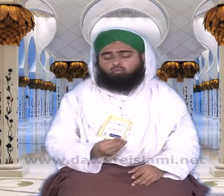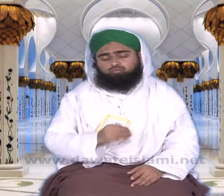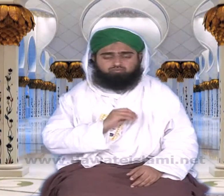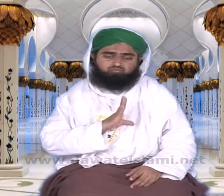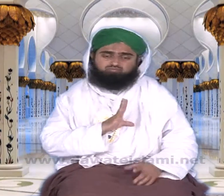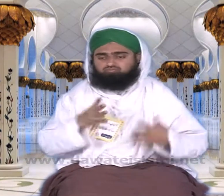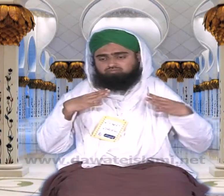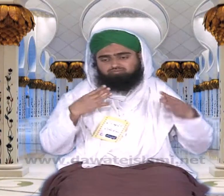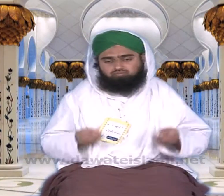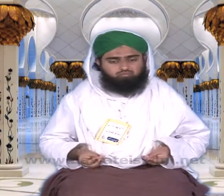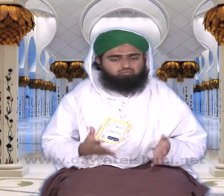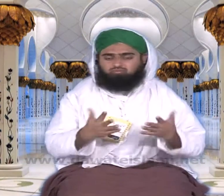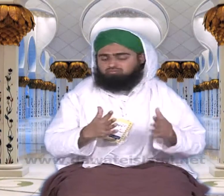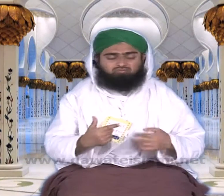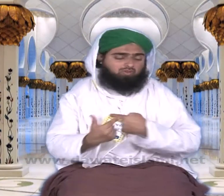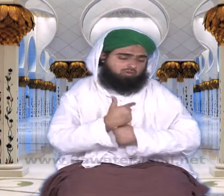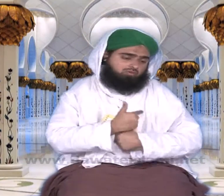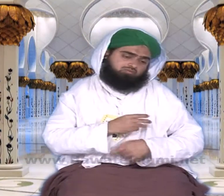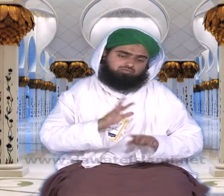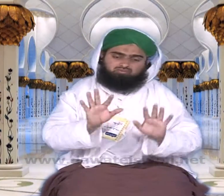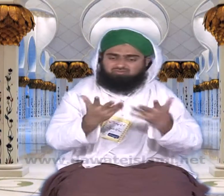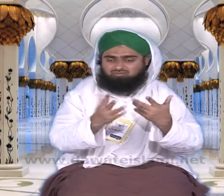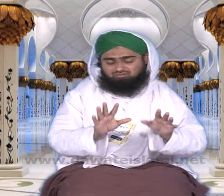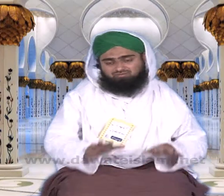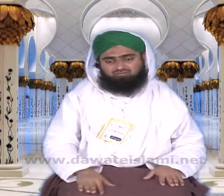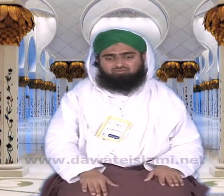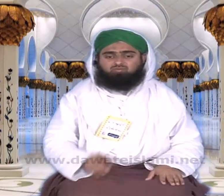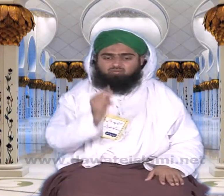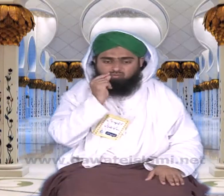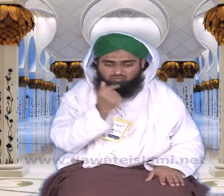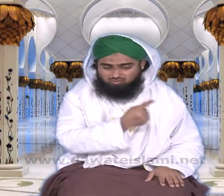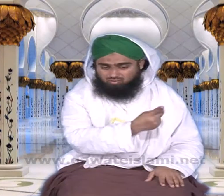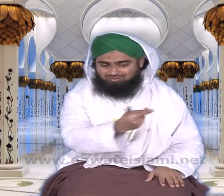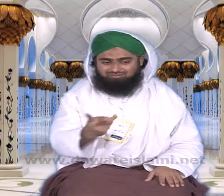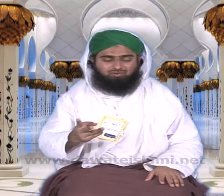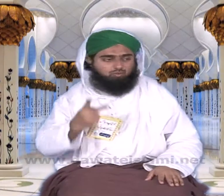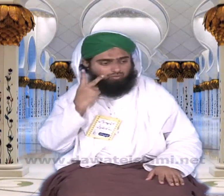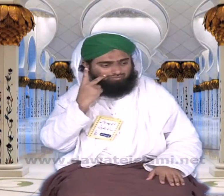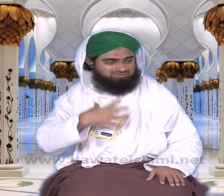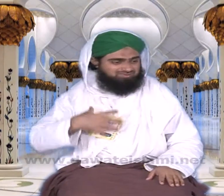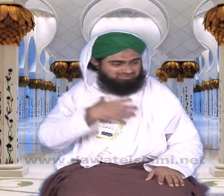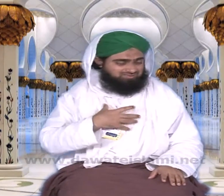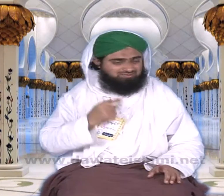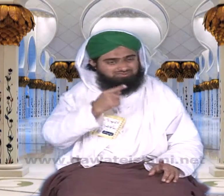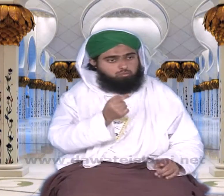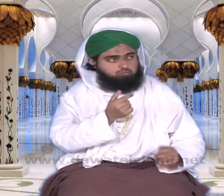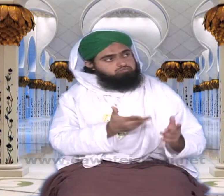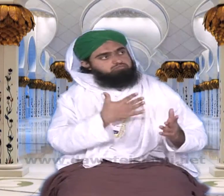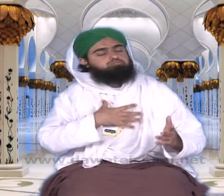جمع مال کے لئے وقت پر دیا ان کے کسرت مال کی وجہ سے لوگ ان سے حسد کرتے تھے